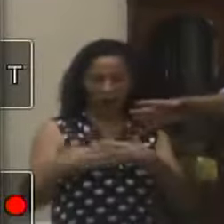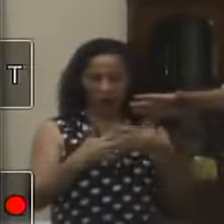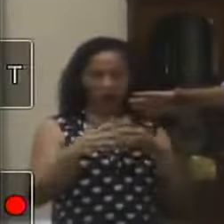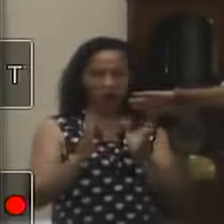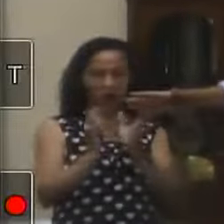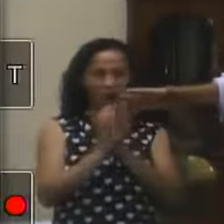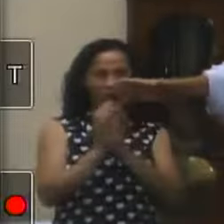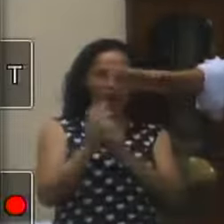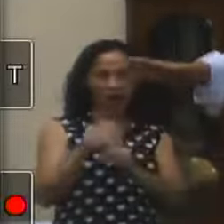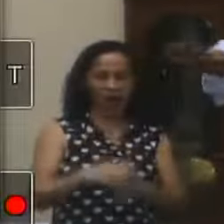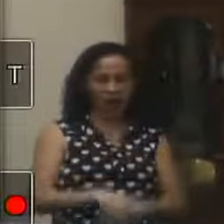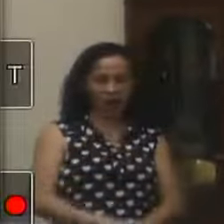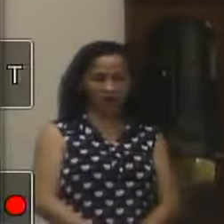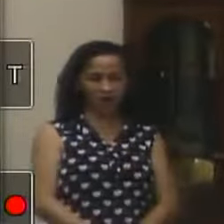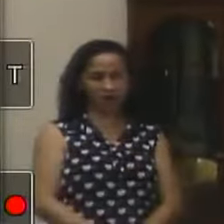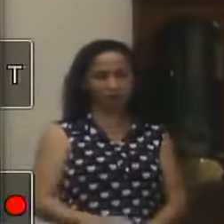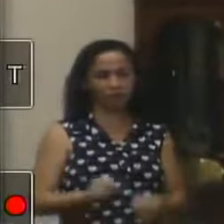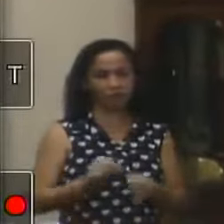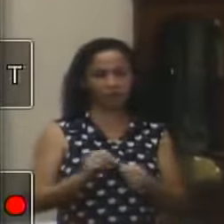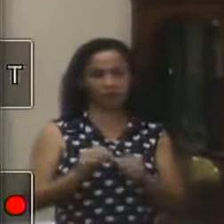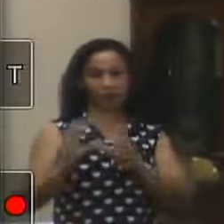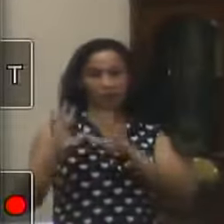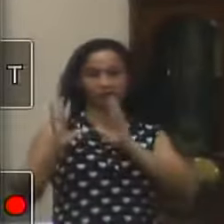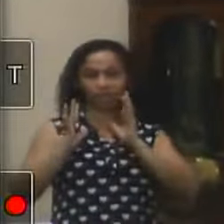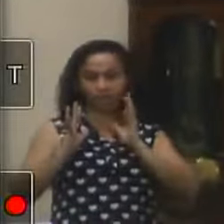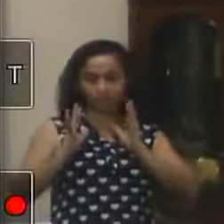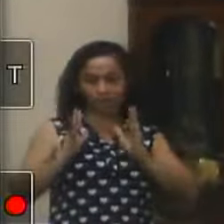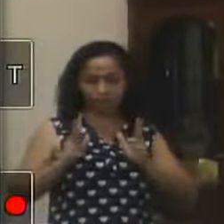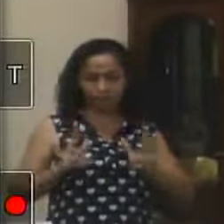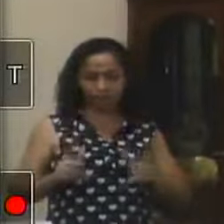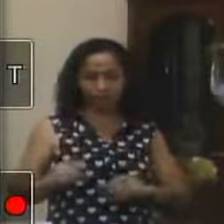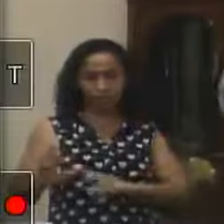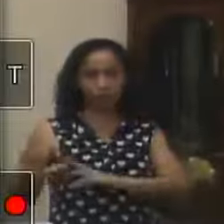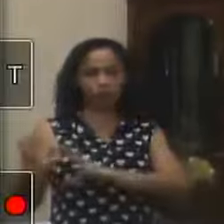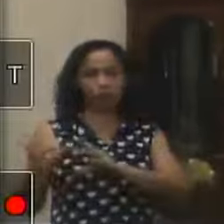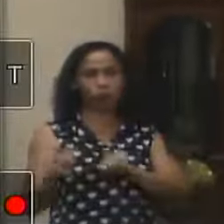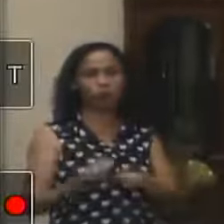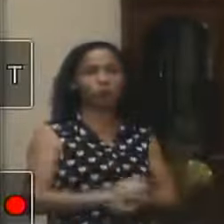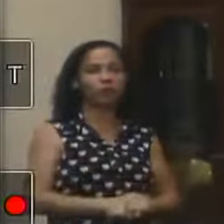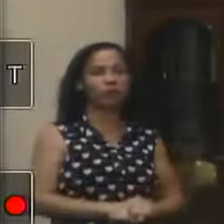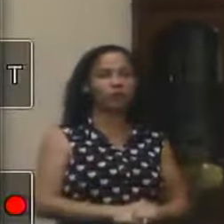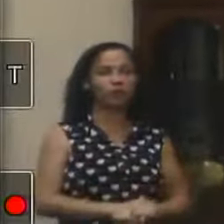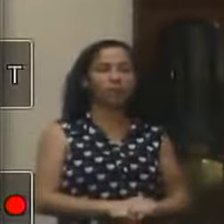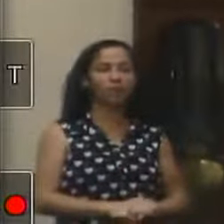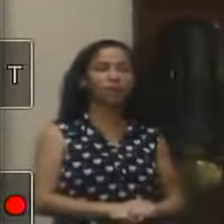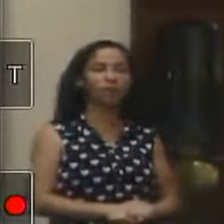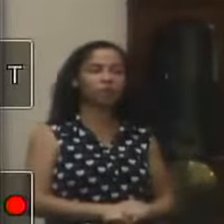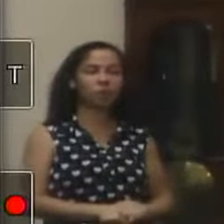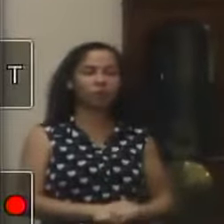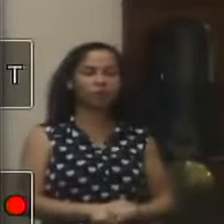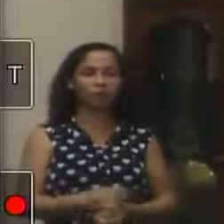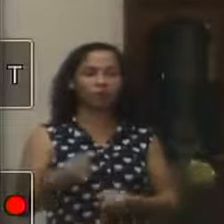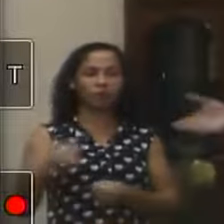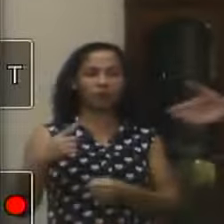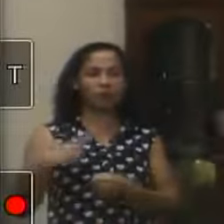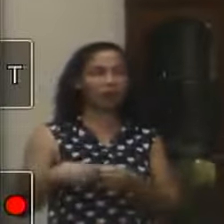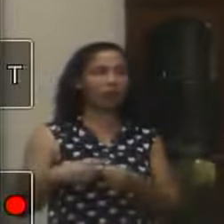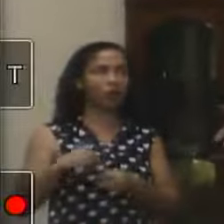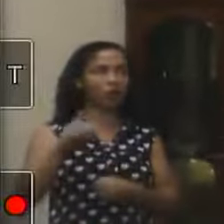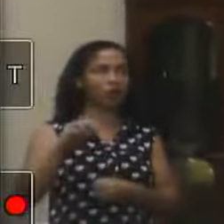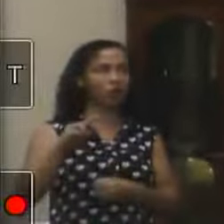seja, para fazer uma mutirão de limpeza pesada mesmo, né, Celcinho? Dudu Lopes, passagem, lugar